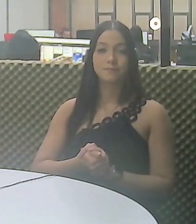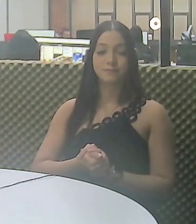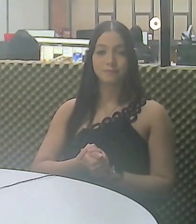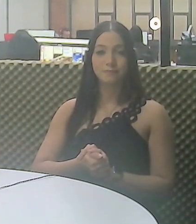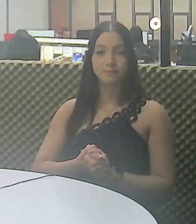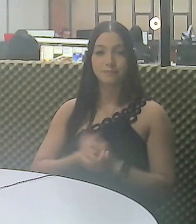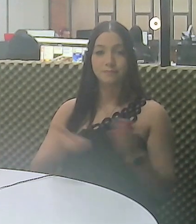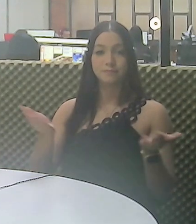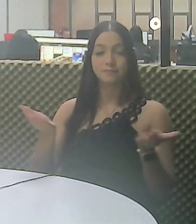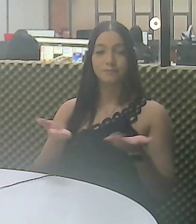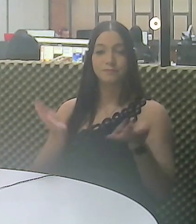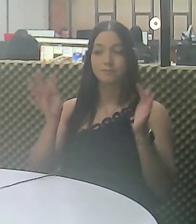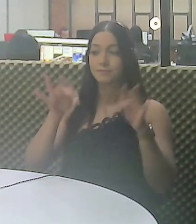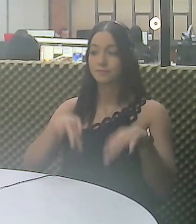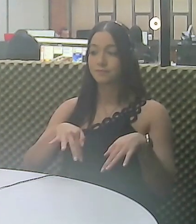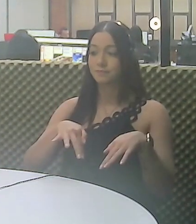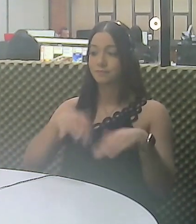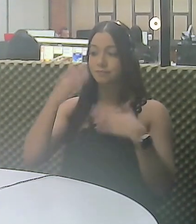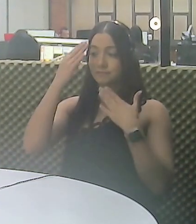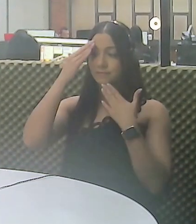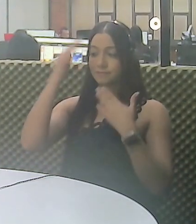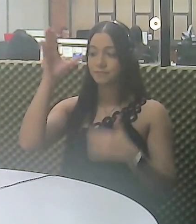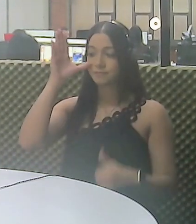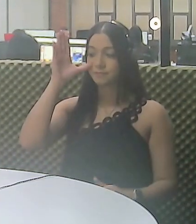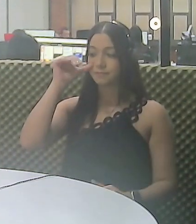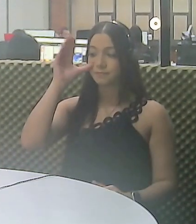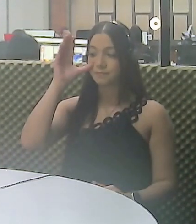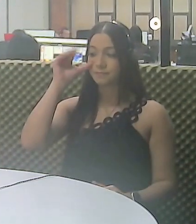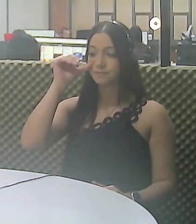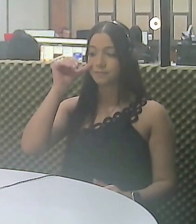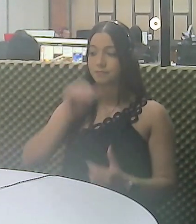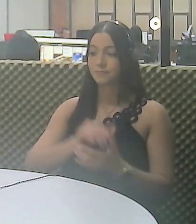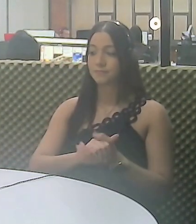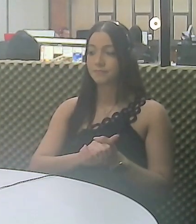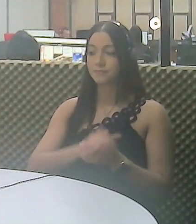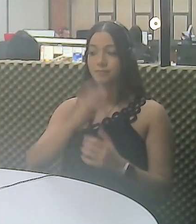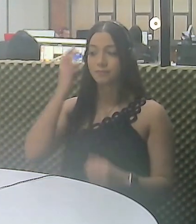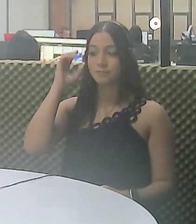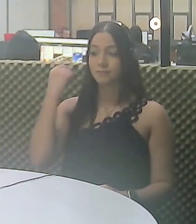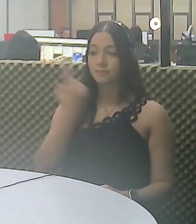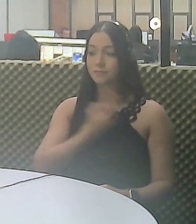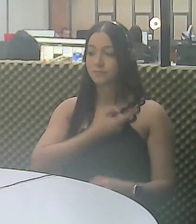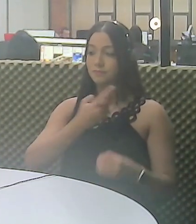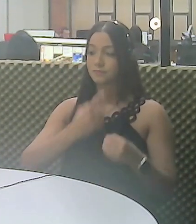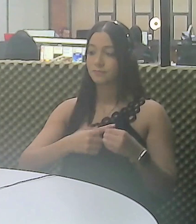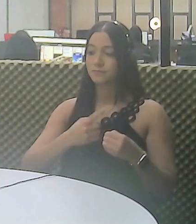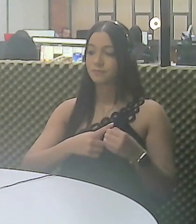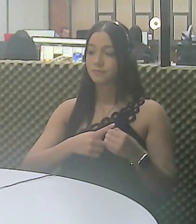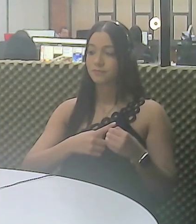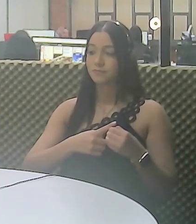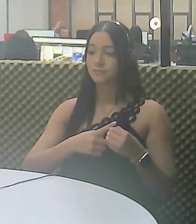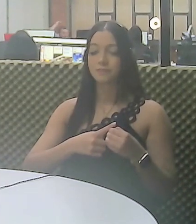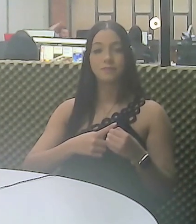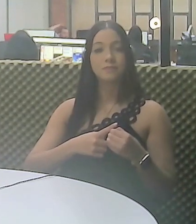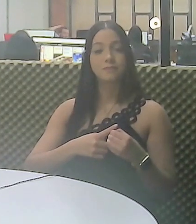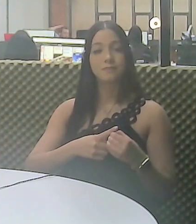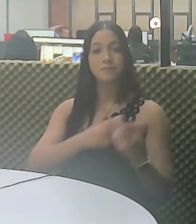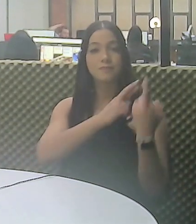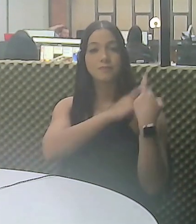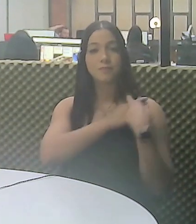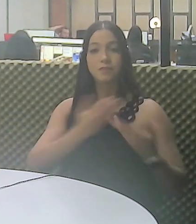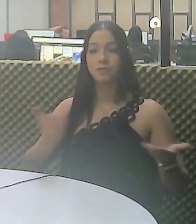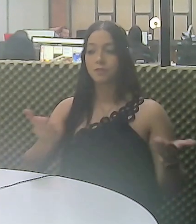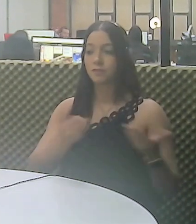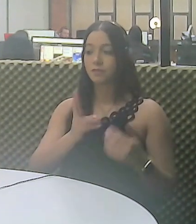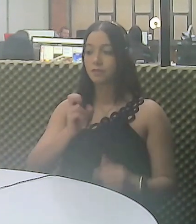notícias. A edição de hoje fica por aqui. Obrigada pela sua audiência. Rádio Nossa Cidade, responsável pela